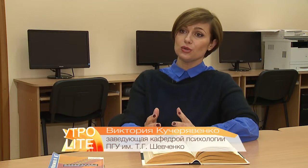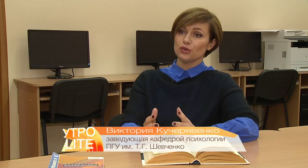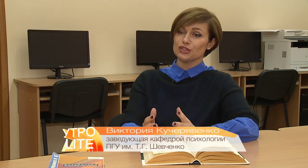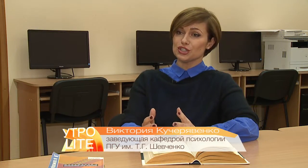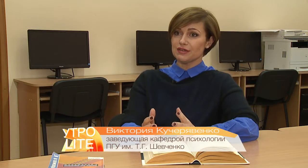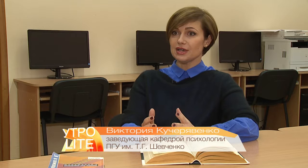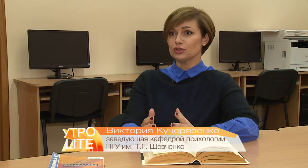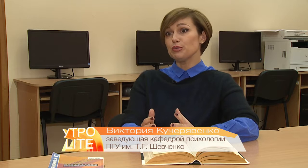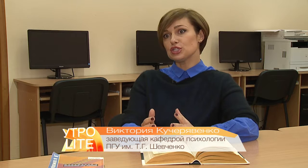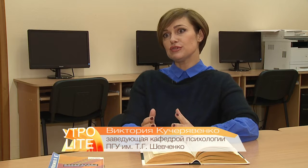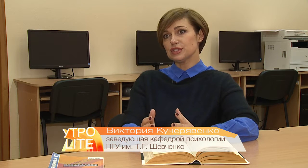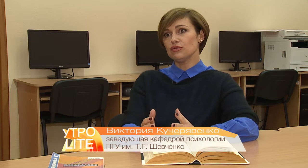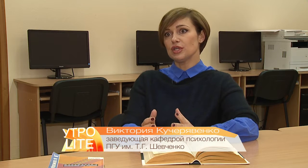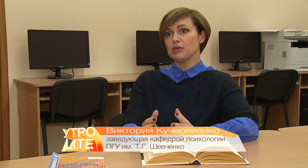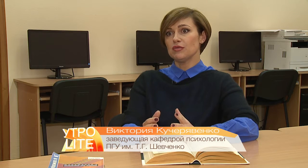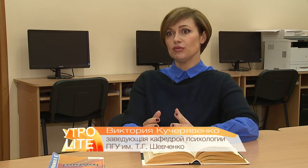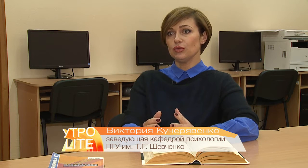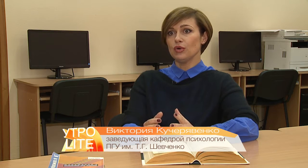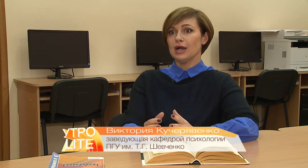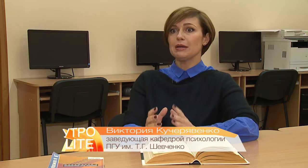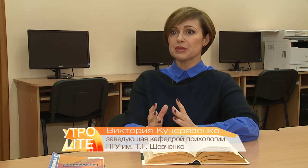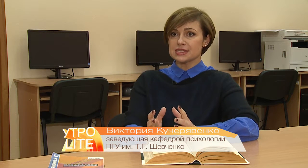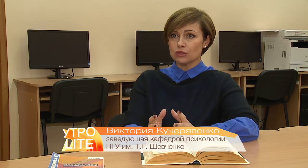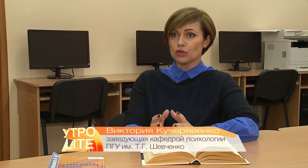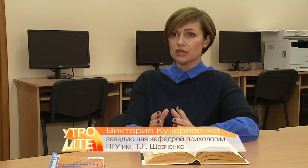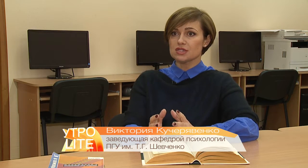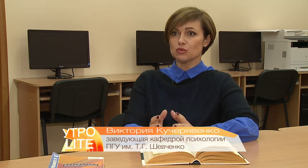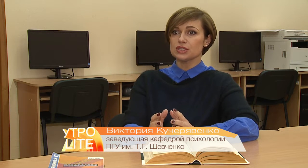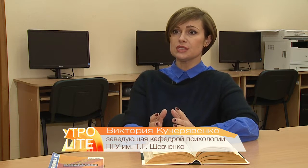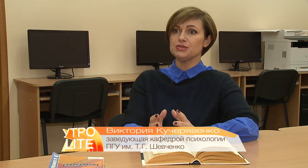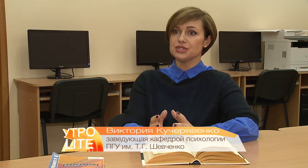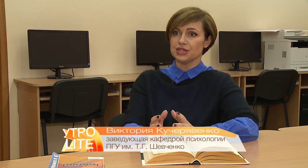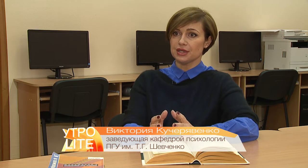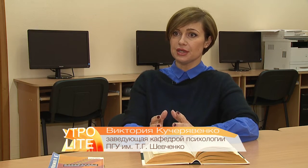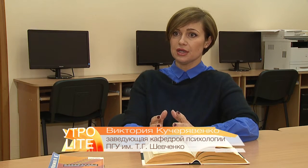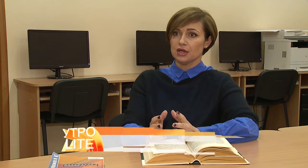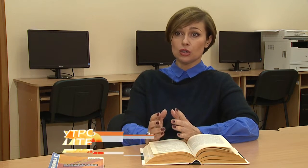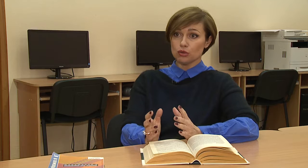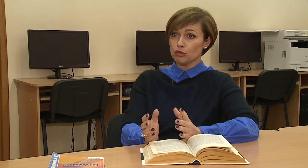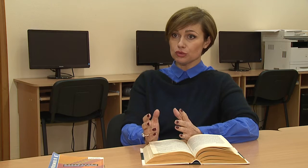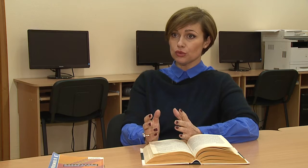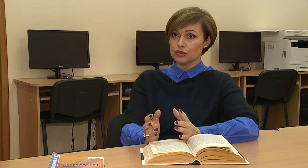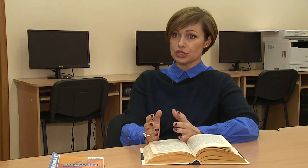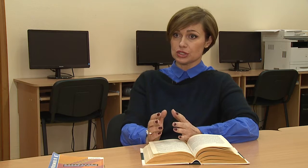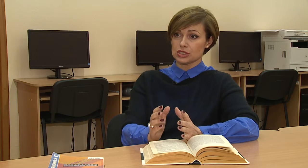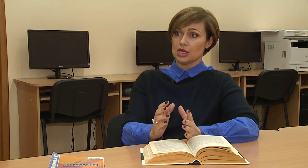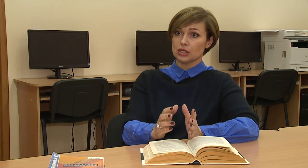глухого человека, то прежде всего имеем в виду компенсаторные возможности психики. Как у любого другого человека с